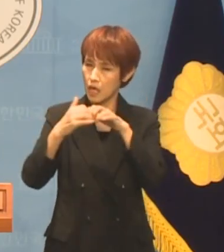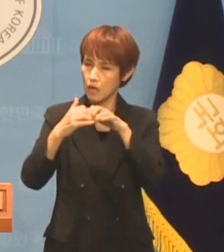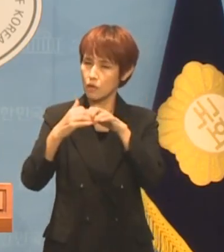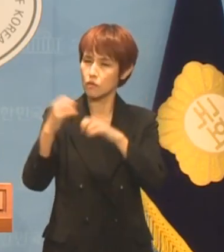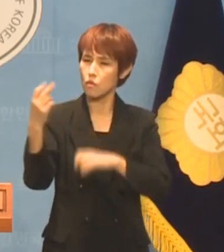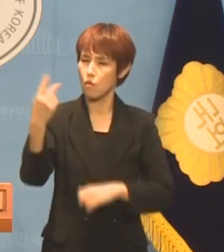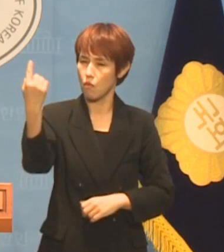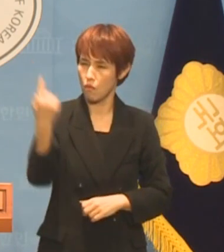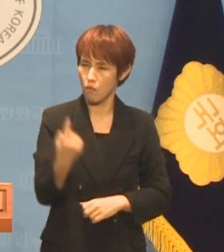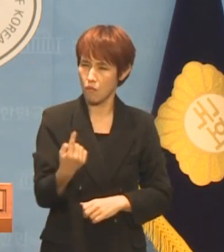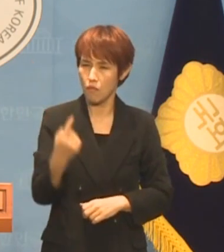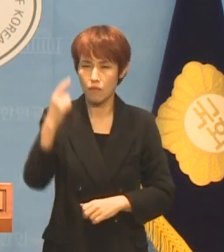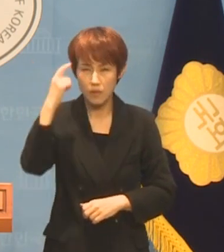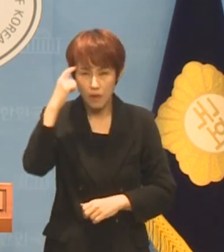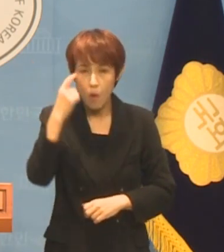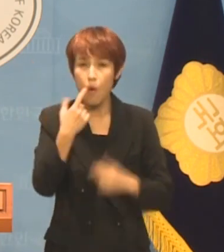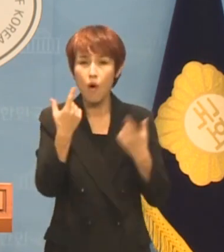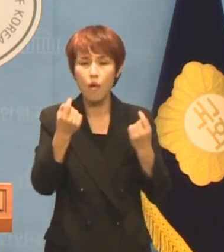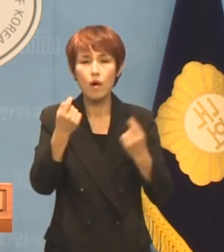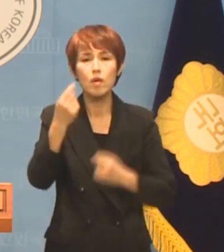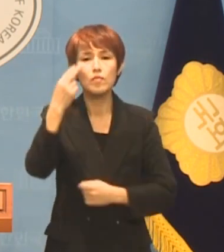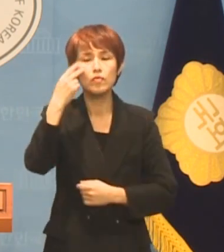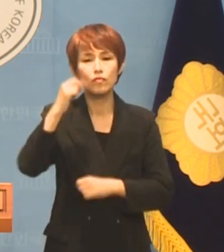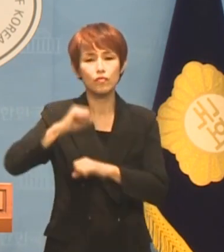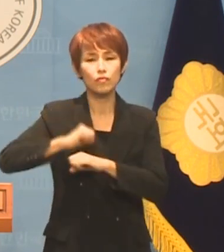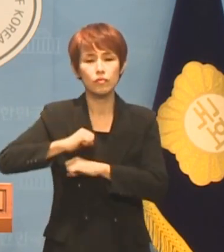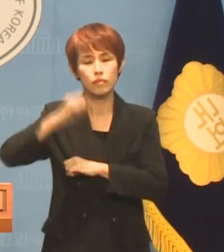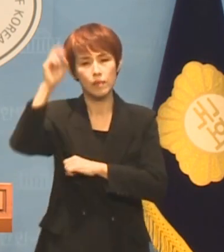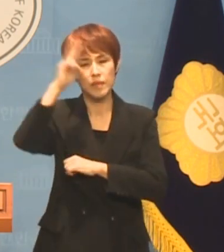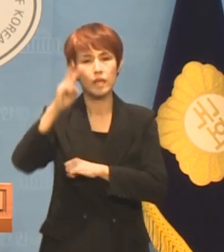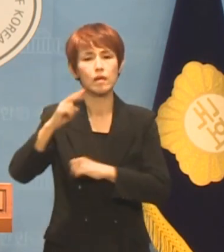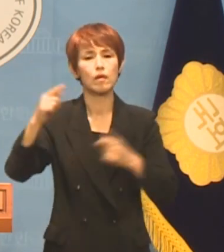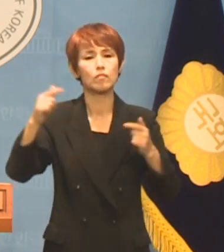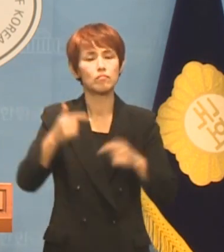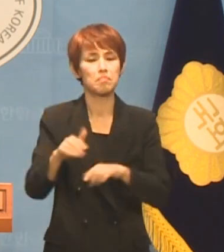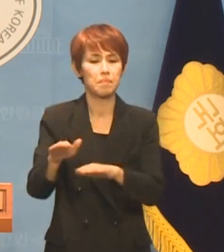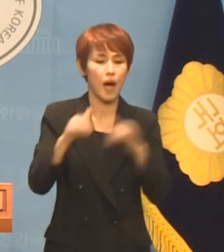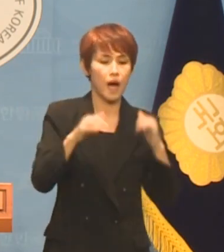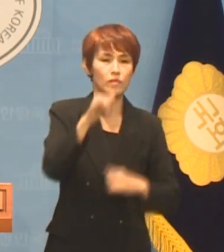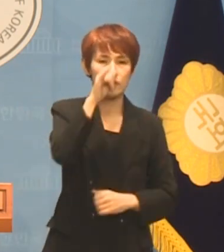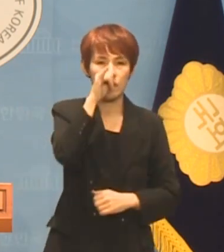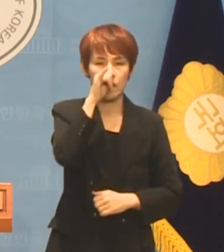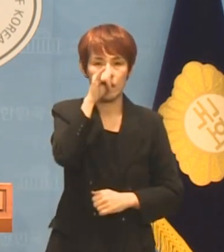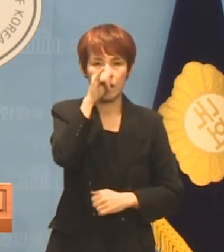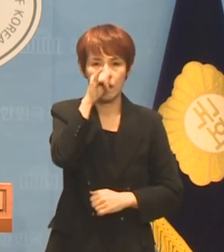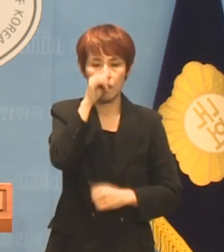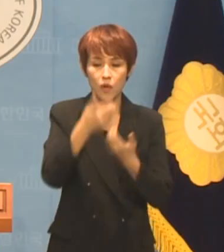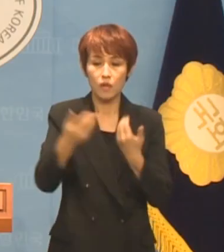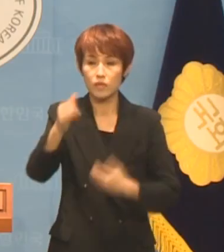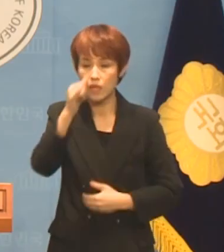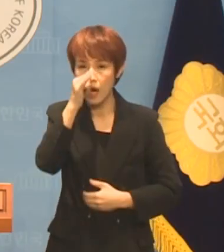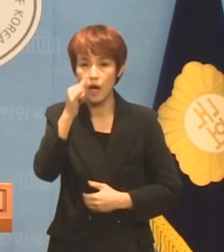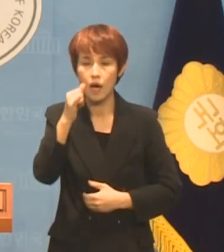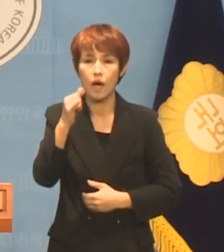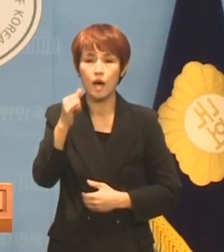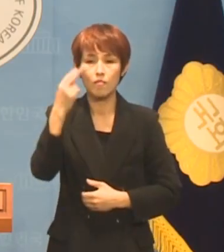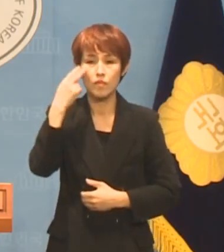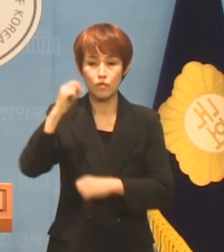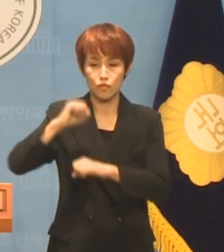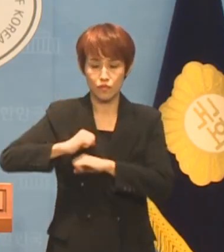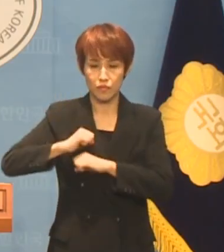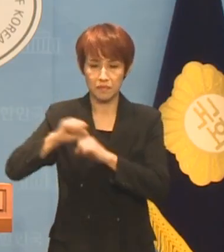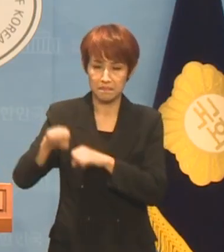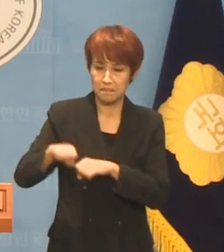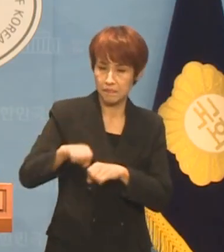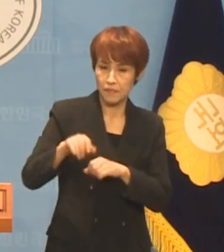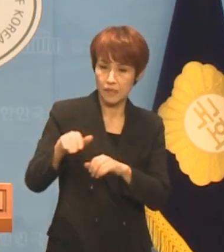말해 주한미군 철수가 갑작스레 이뤄질 수 있고 한번 철수하면 다시는 되돌아오지 않을 수 있다라고